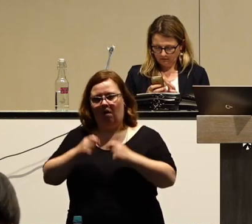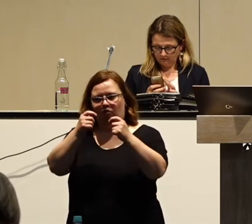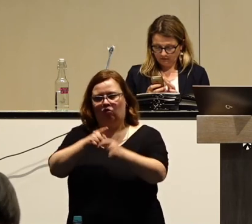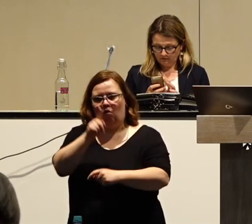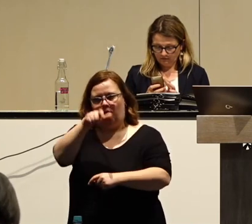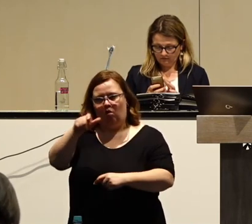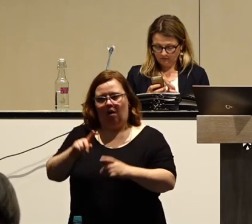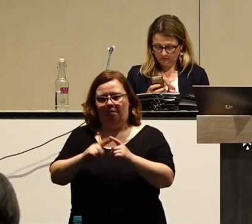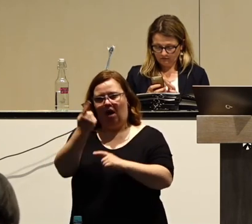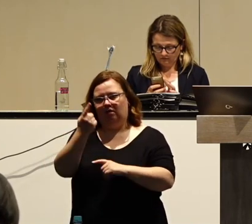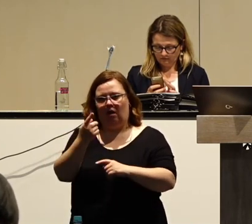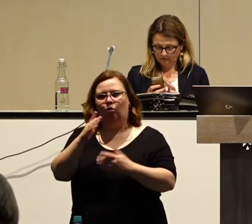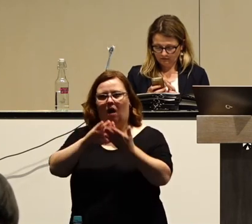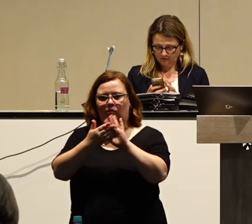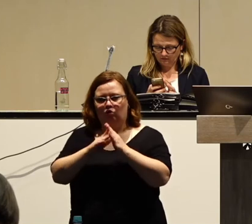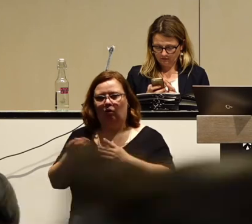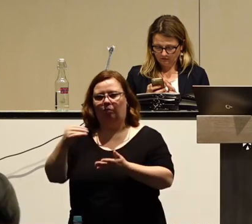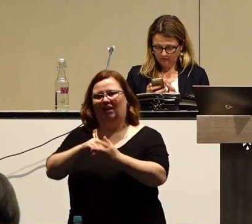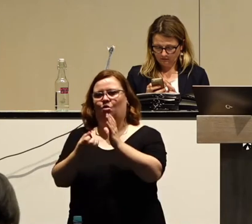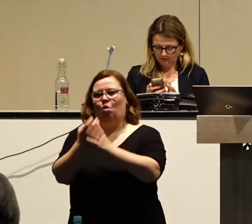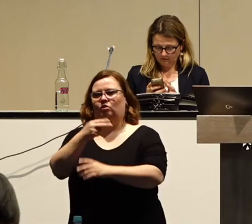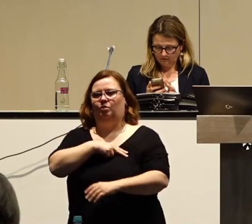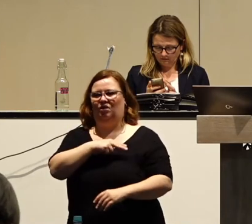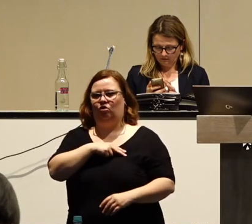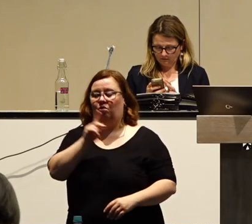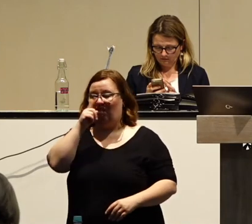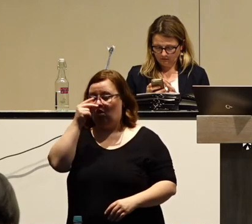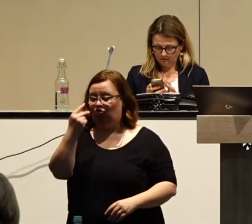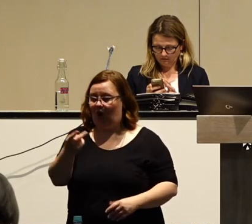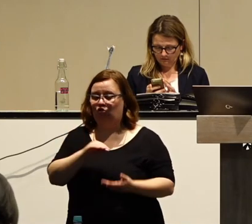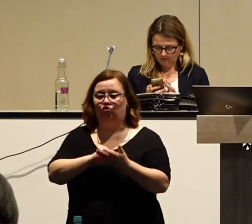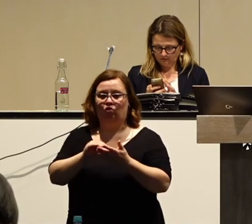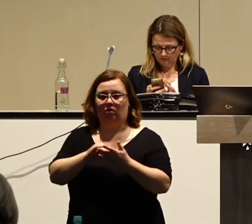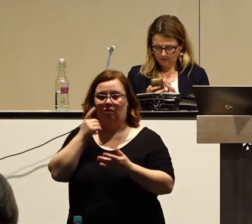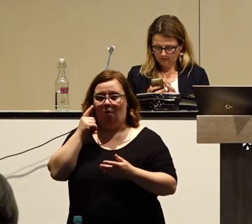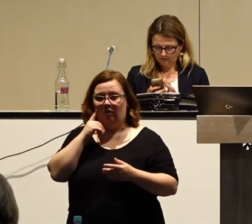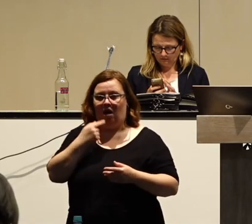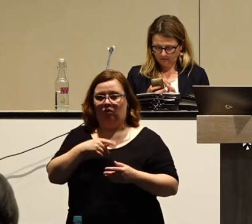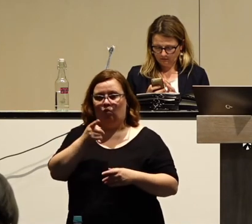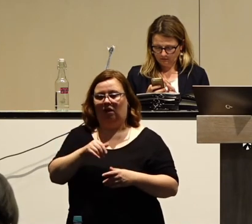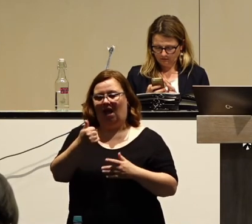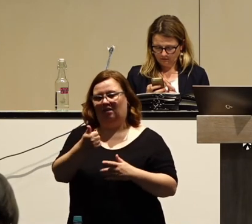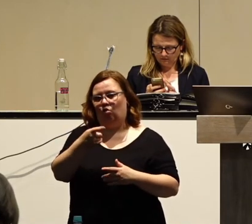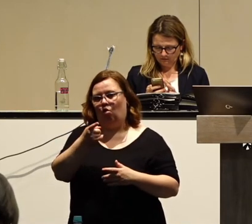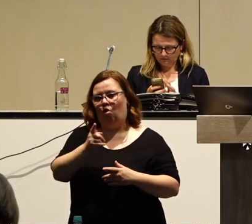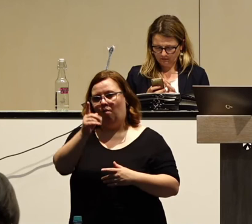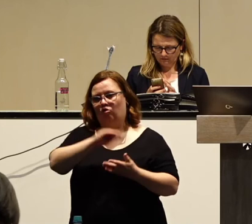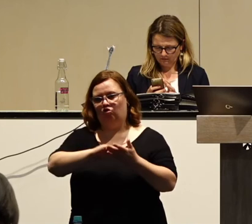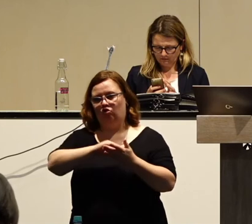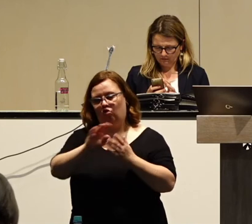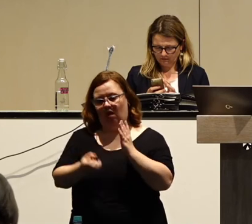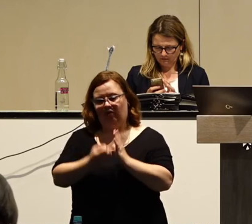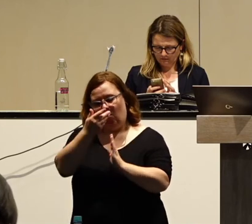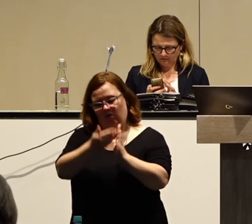Oberbürgermeister, da in eine Abstimmung zu gehen. Und wenn Sie sich mal angucken, was in den Schulen 101. Oberschule zum Beispiel hat ja schon ihre